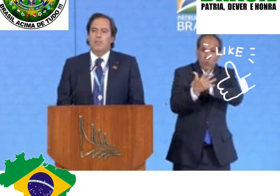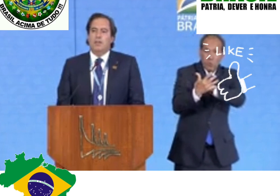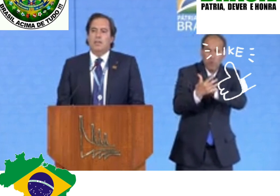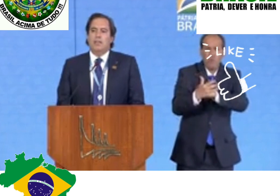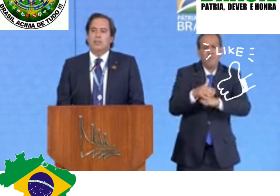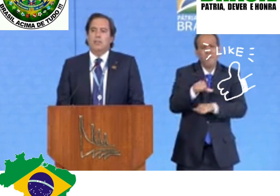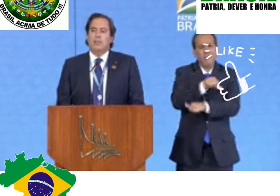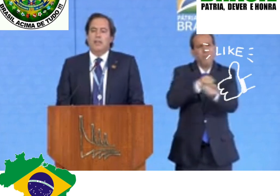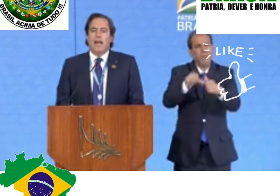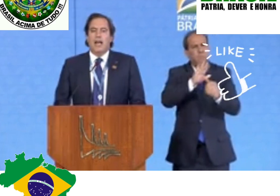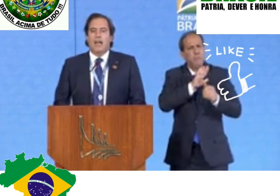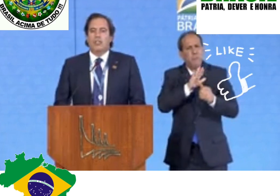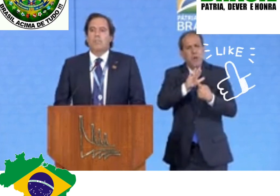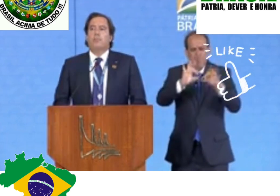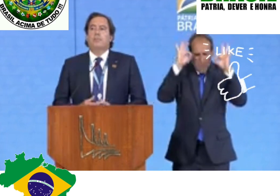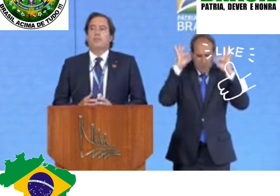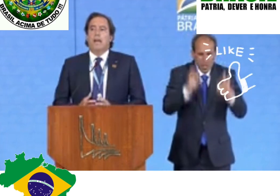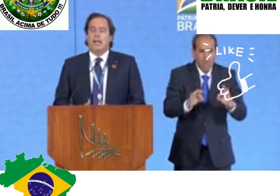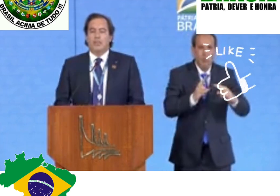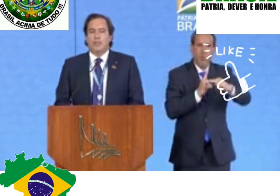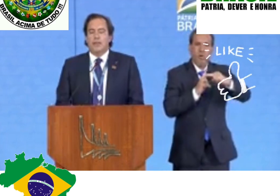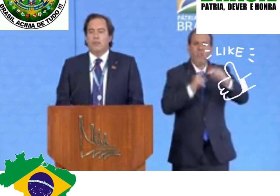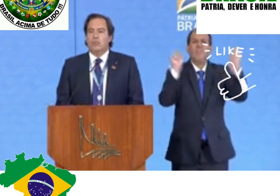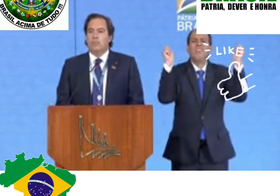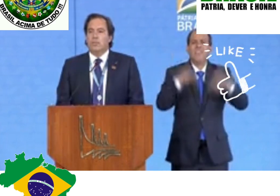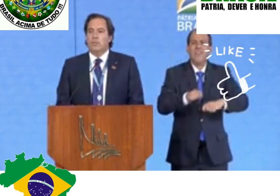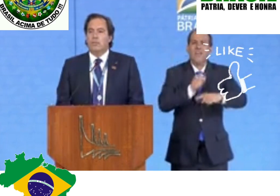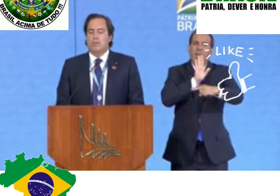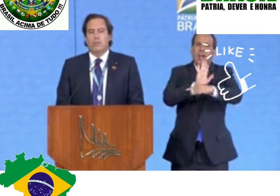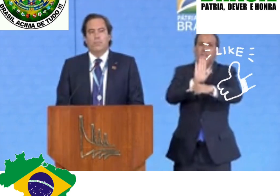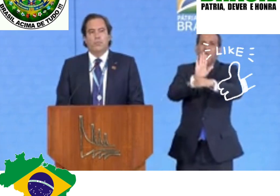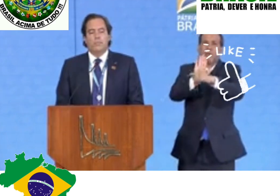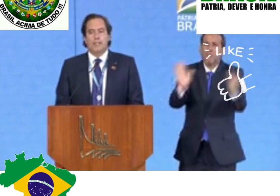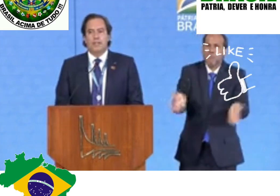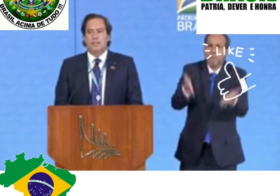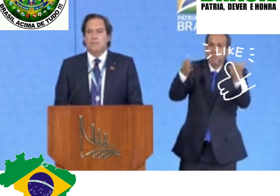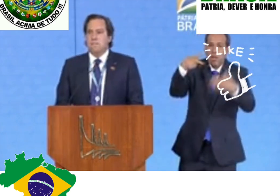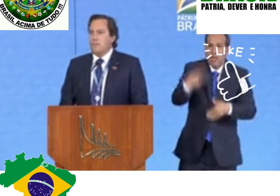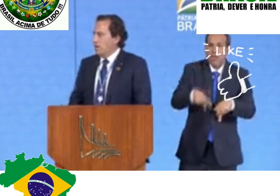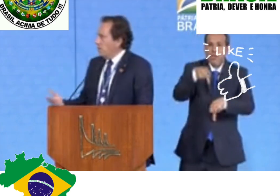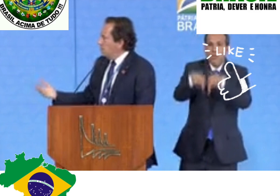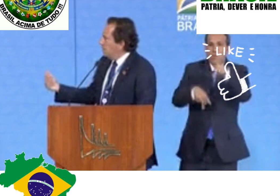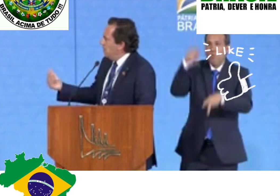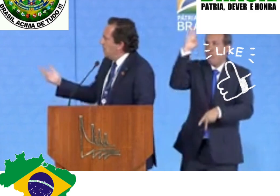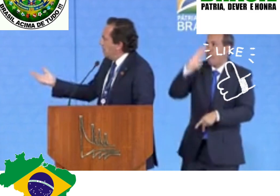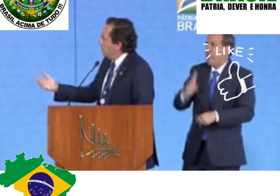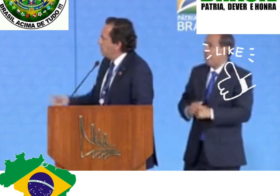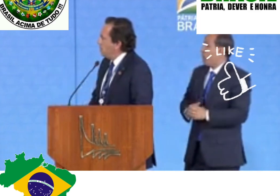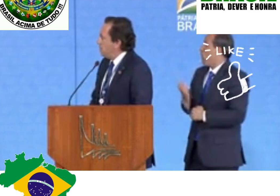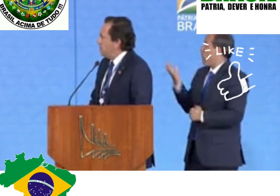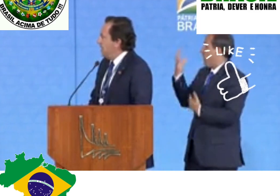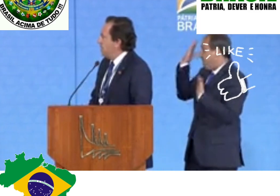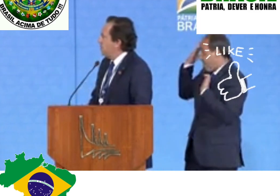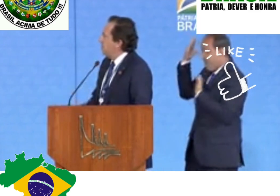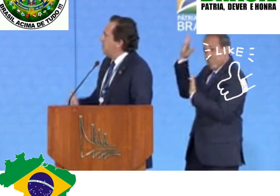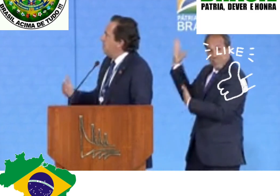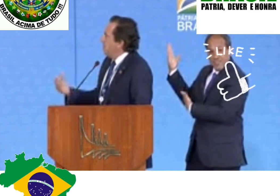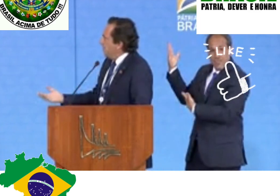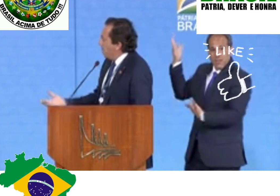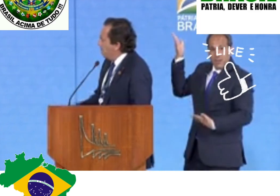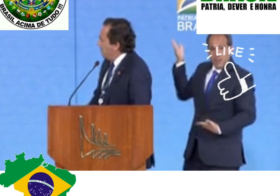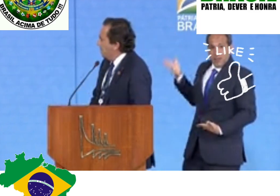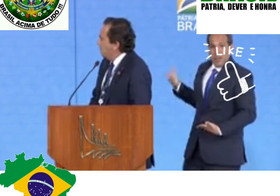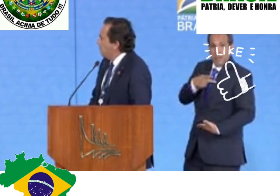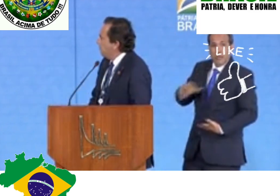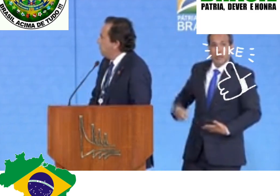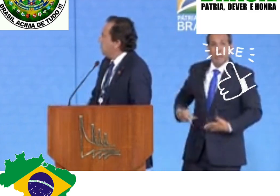que efetivamente a Caixa pode ajudar e contribuir com o povo brasileiro. Eu queria agradecer ao presidente,